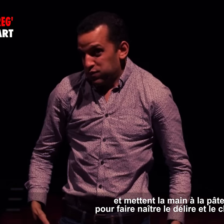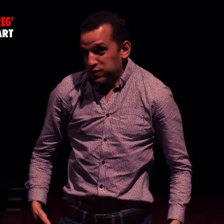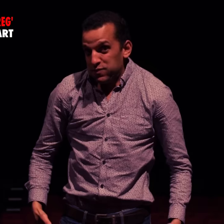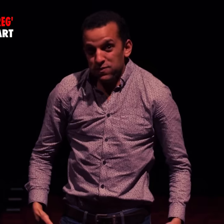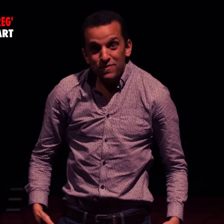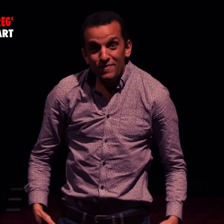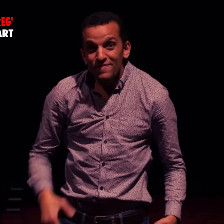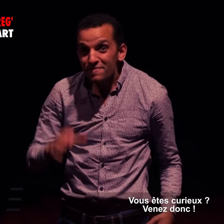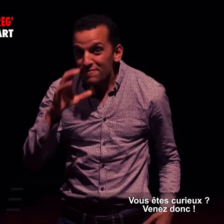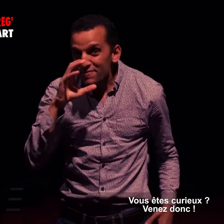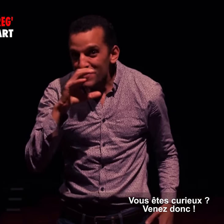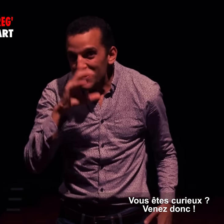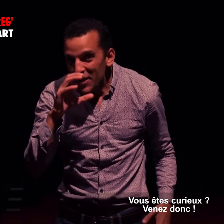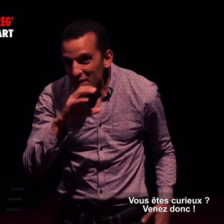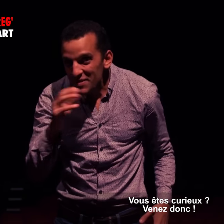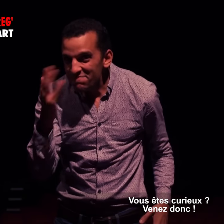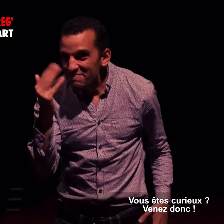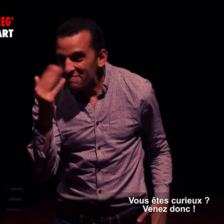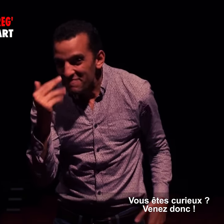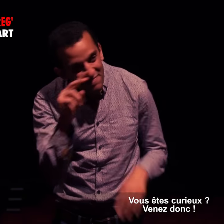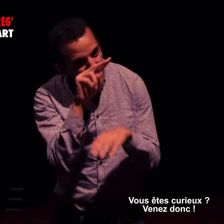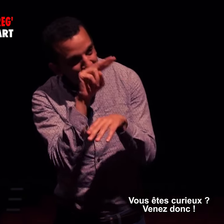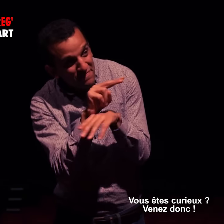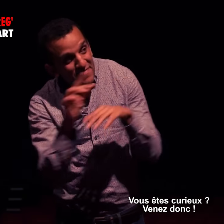Vous êtes curieux ? Venez, venez, venez !